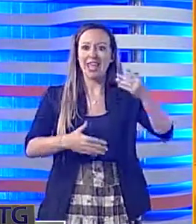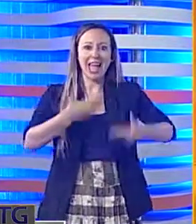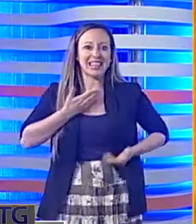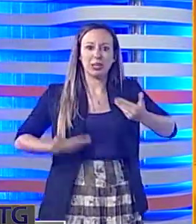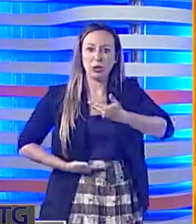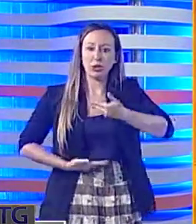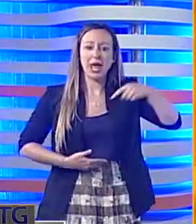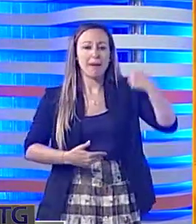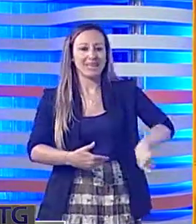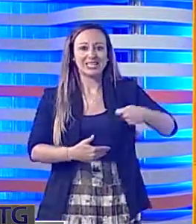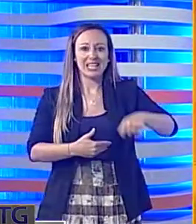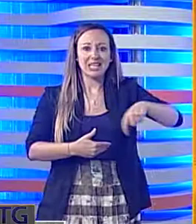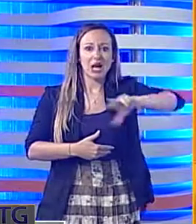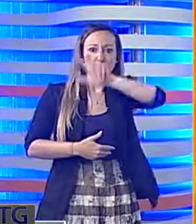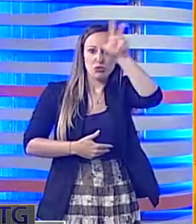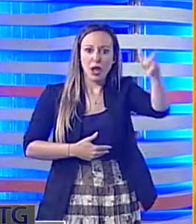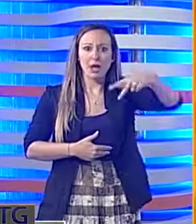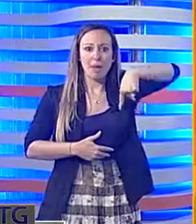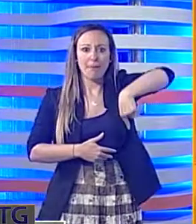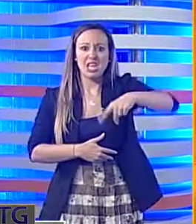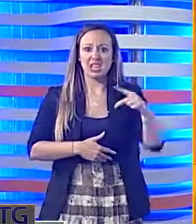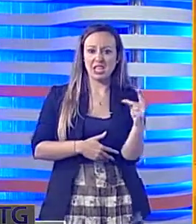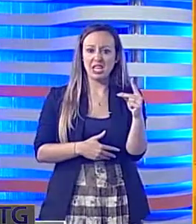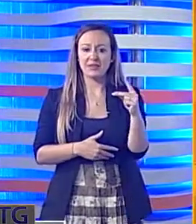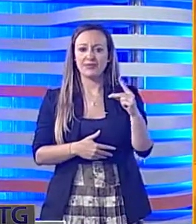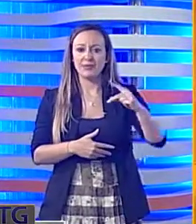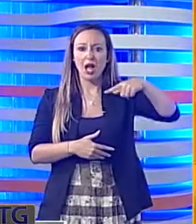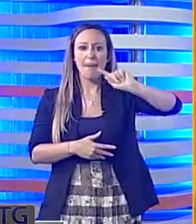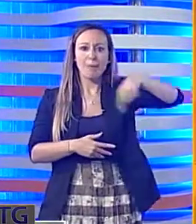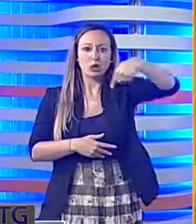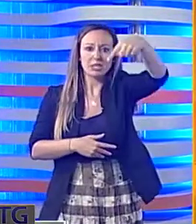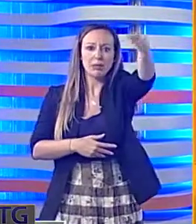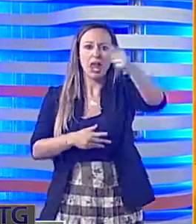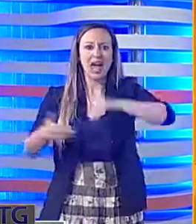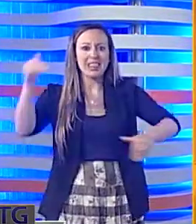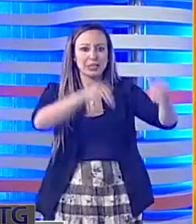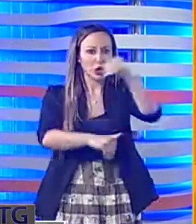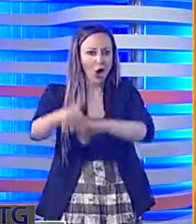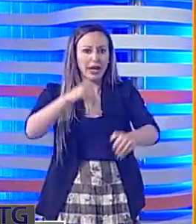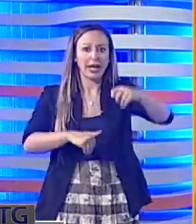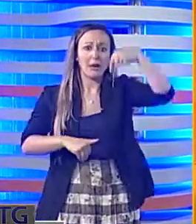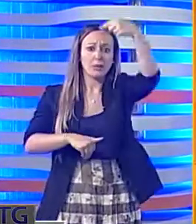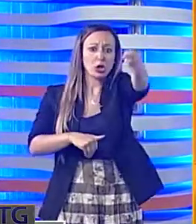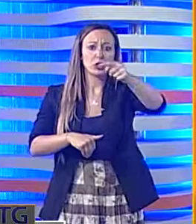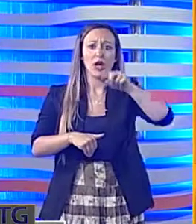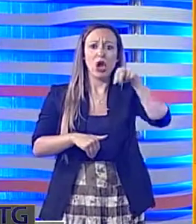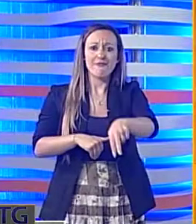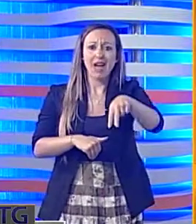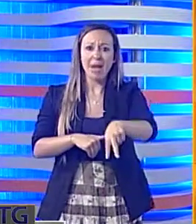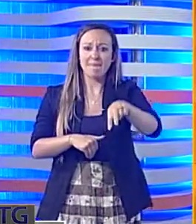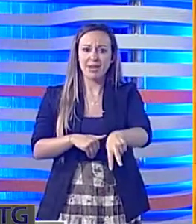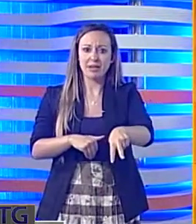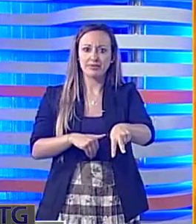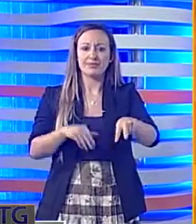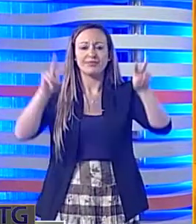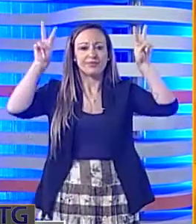alla presidenza della regione siciliana con il Partito Democratico alle prossime elezioni regionali